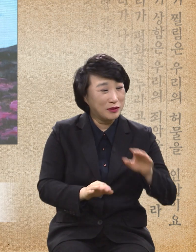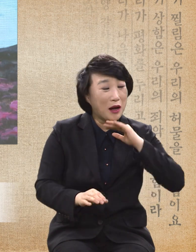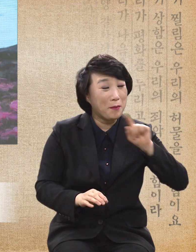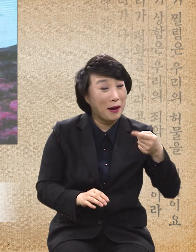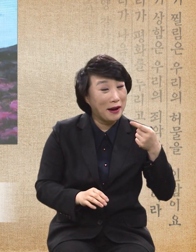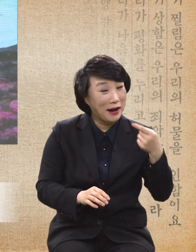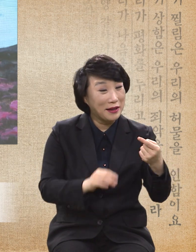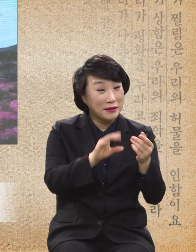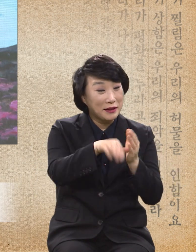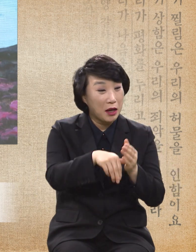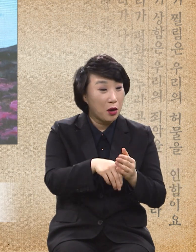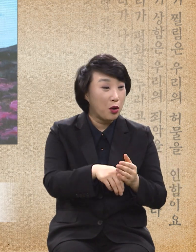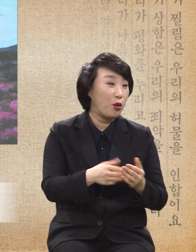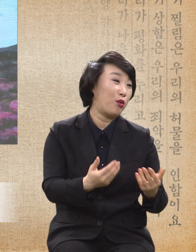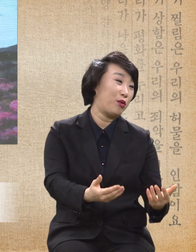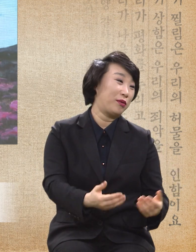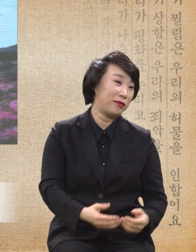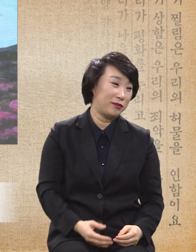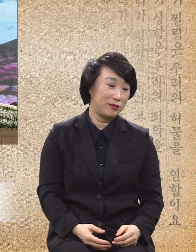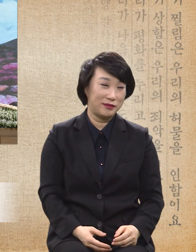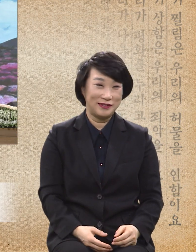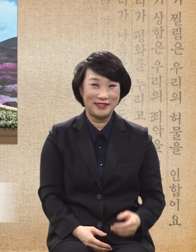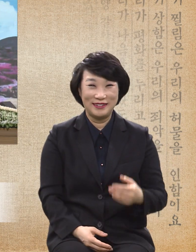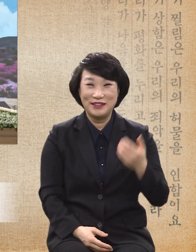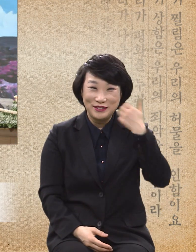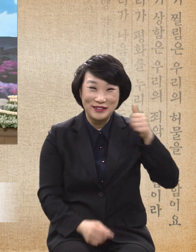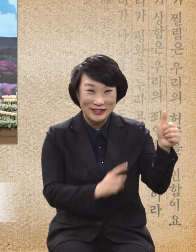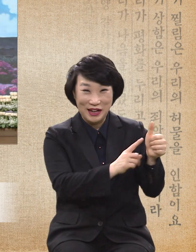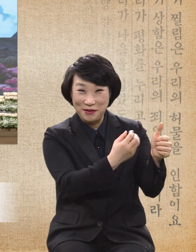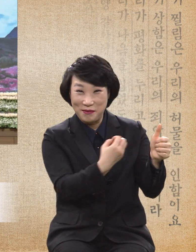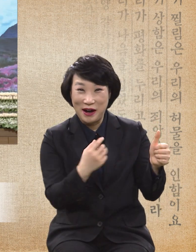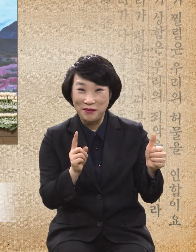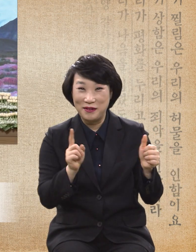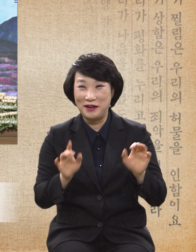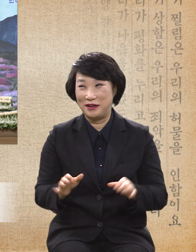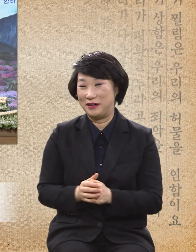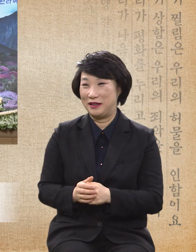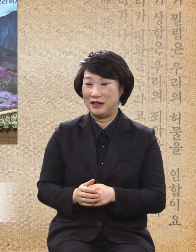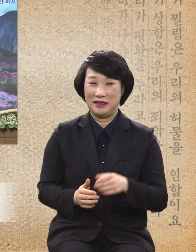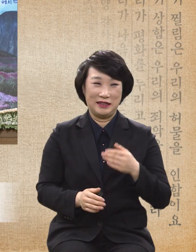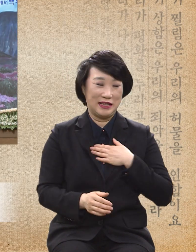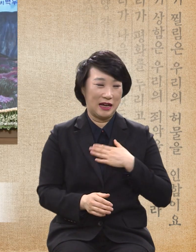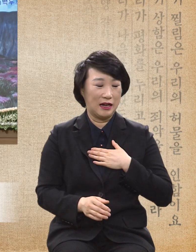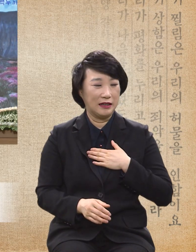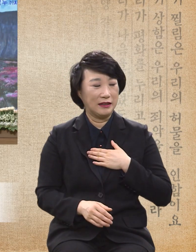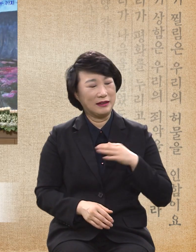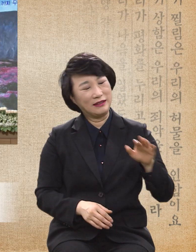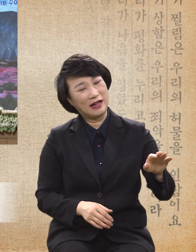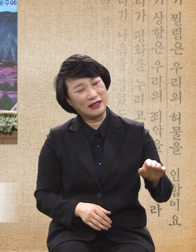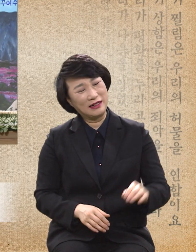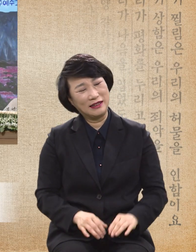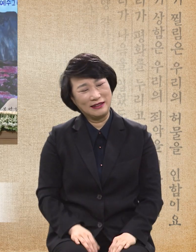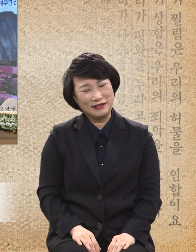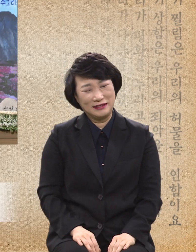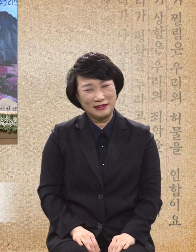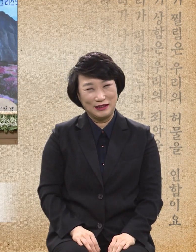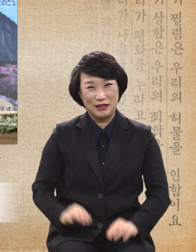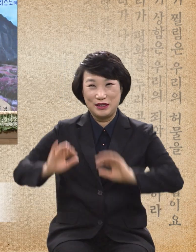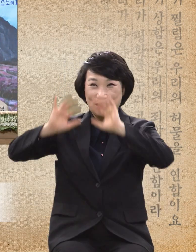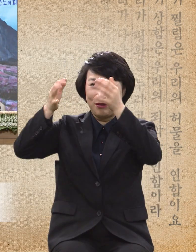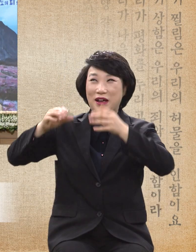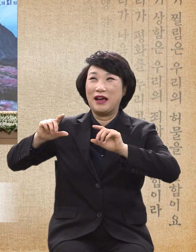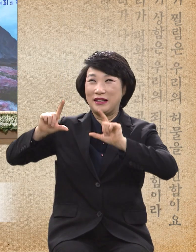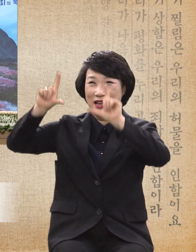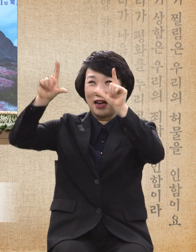그럼 101살 때는 어떻게 하려니까? 저보고 뭐라고 하느냐? 야, 내가 아무래도 천국 갈